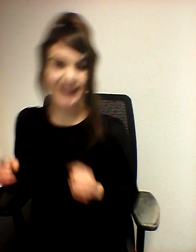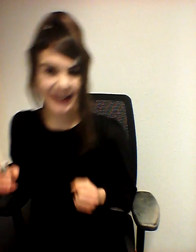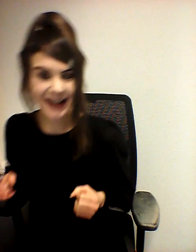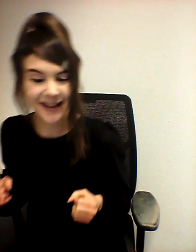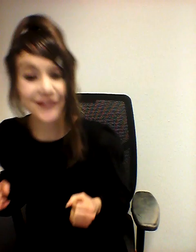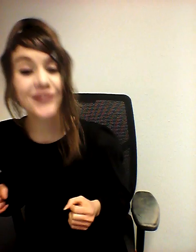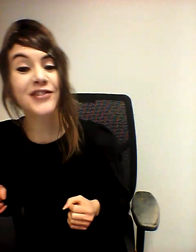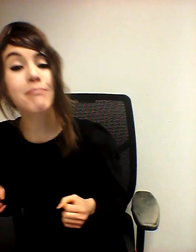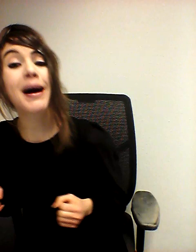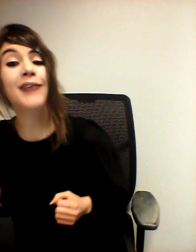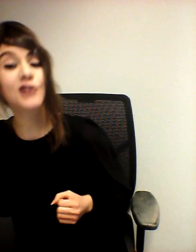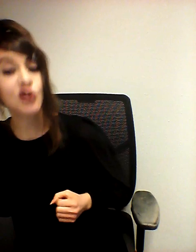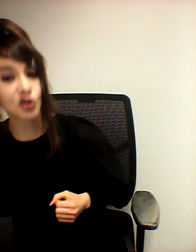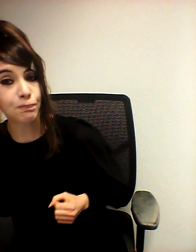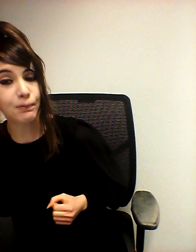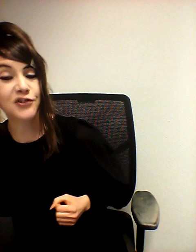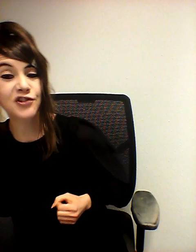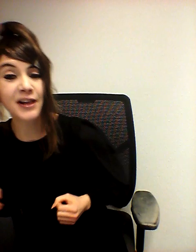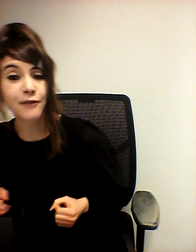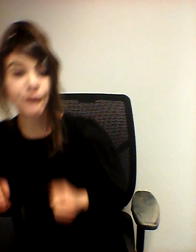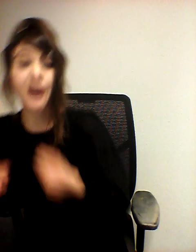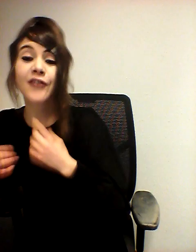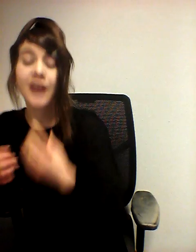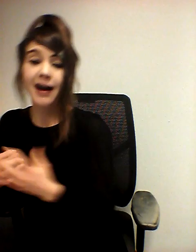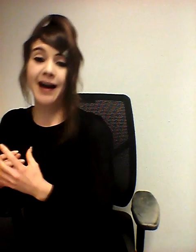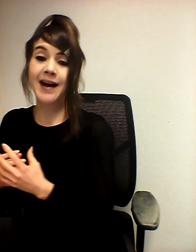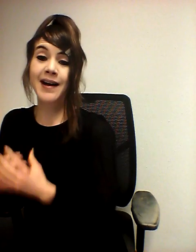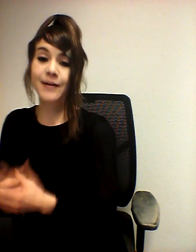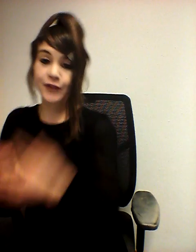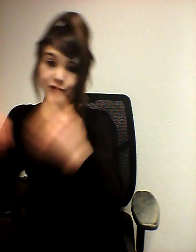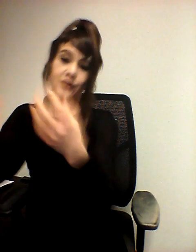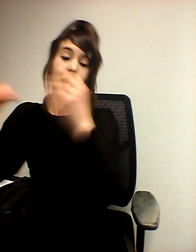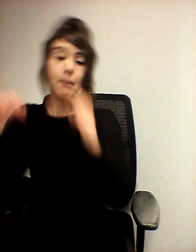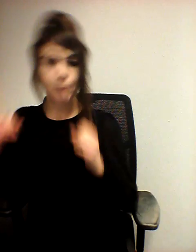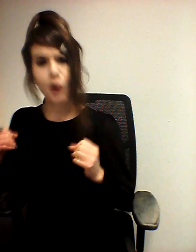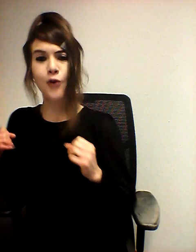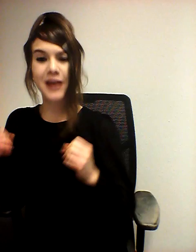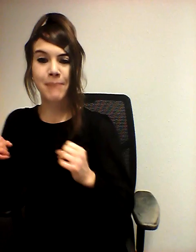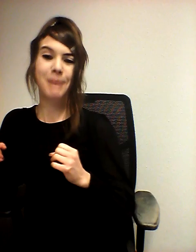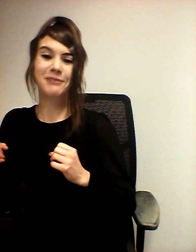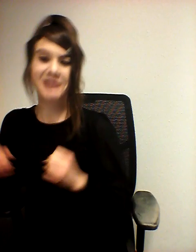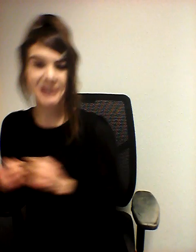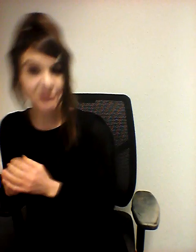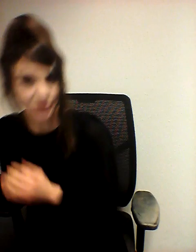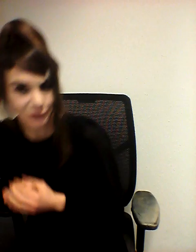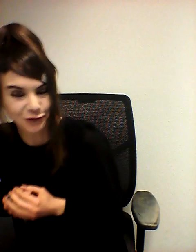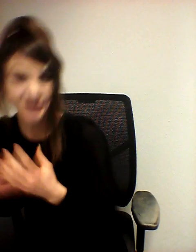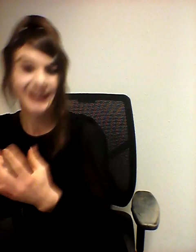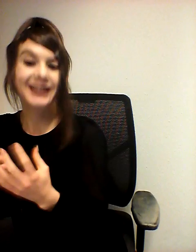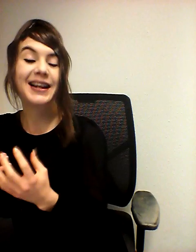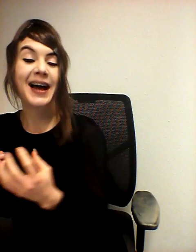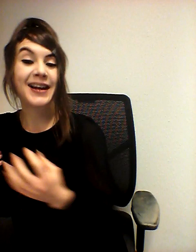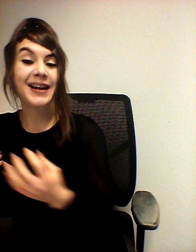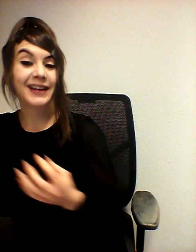vertering, enzymatische splitsing van eiwitten, polypeptiden tot kleinere